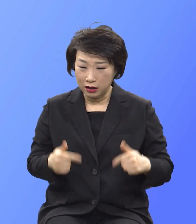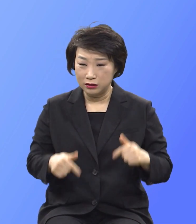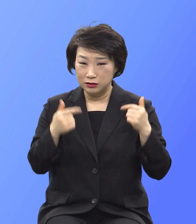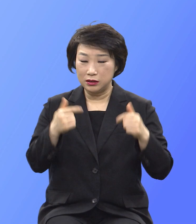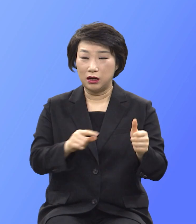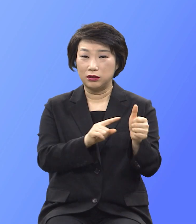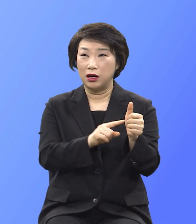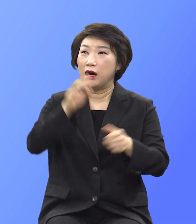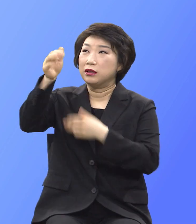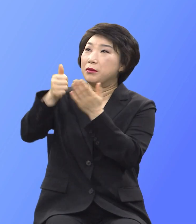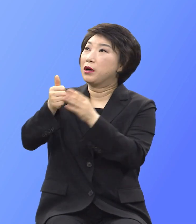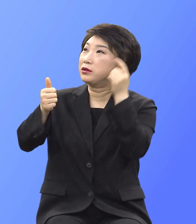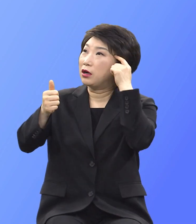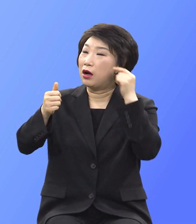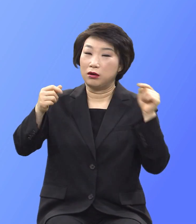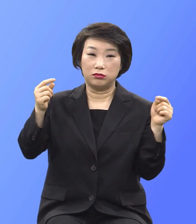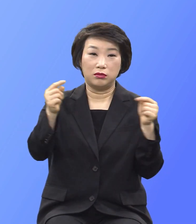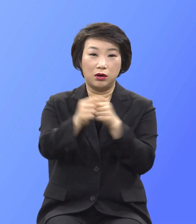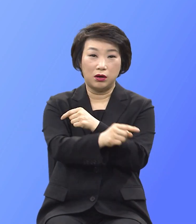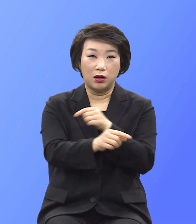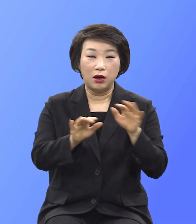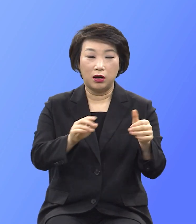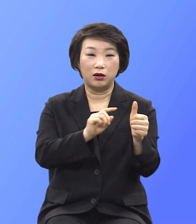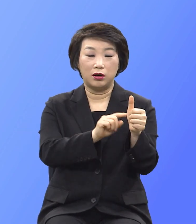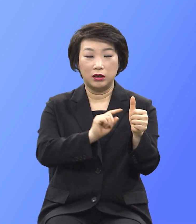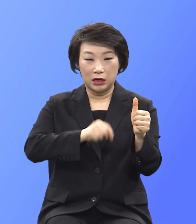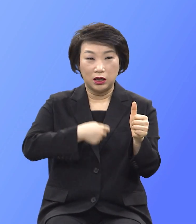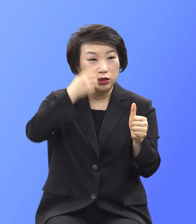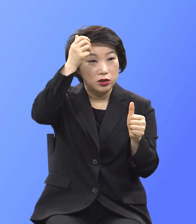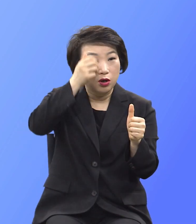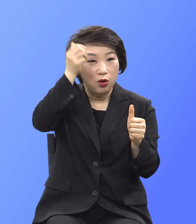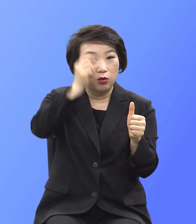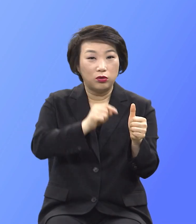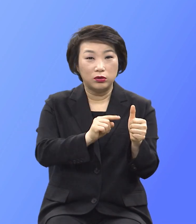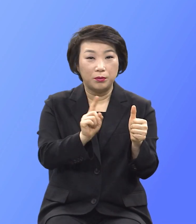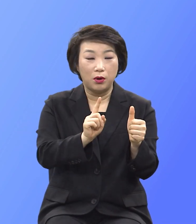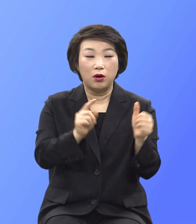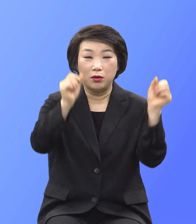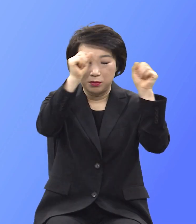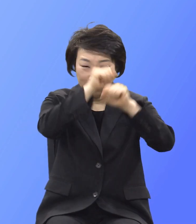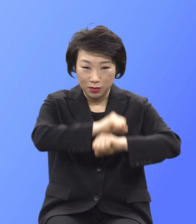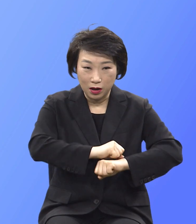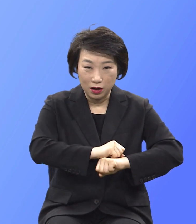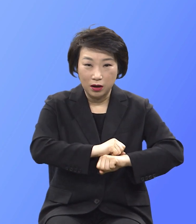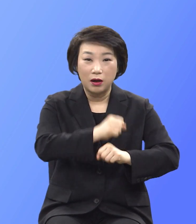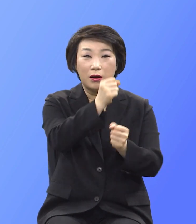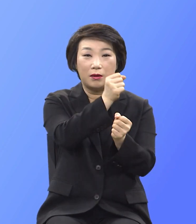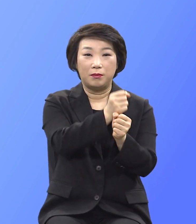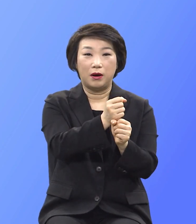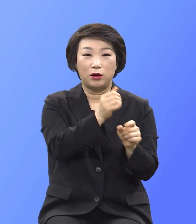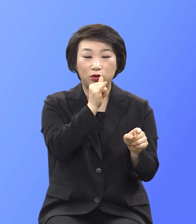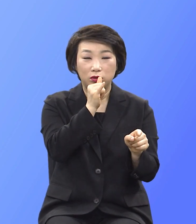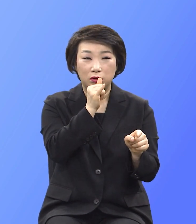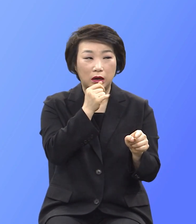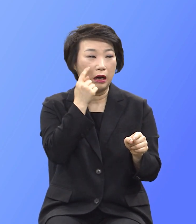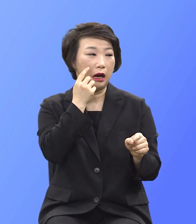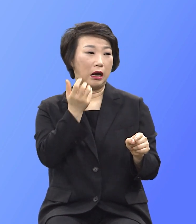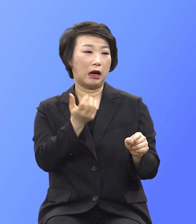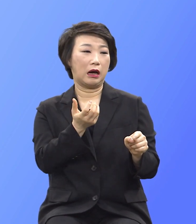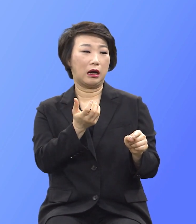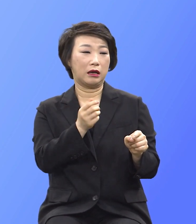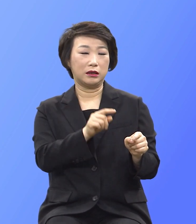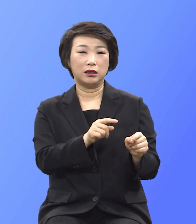언제든지 하나님과 분리되어 자신의 영혼에게 아주 멸망을 생산하는